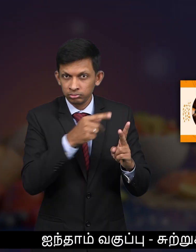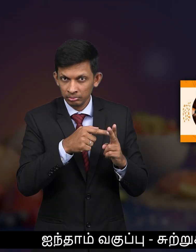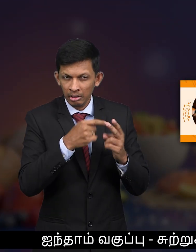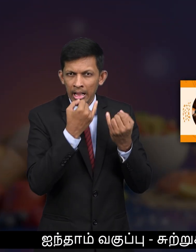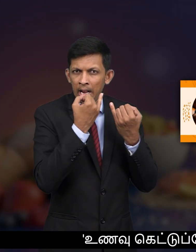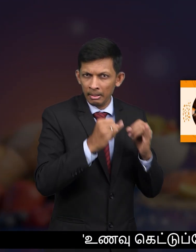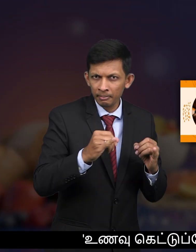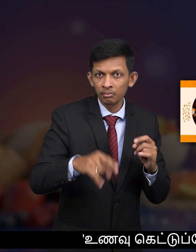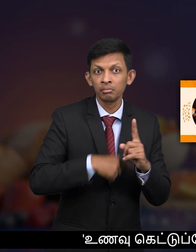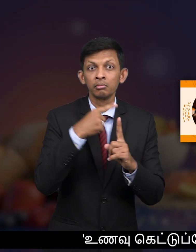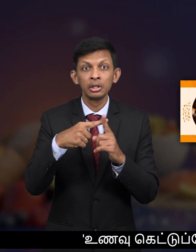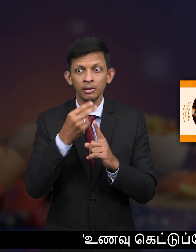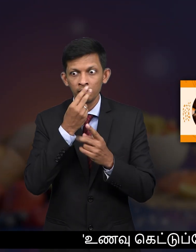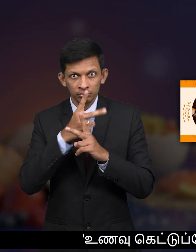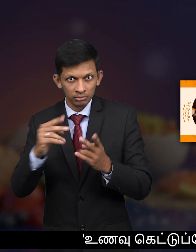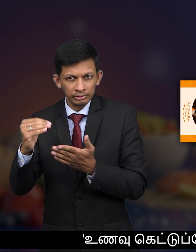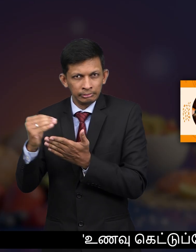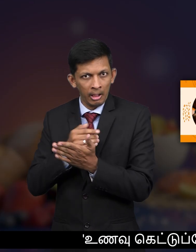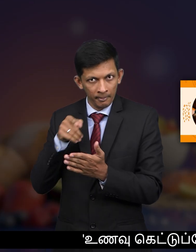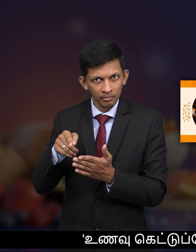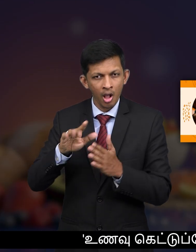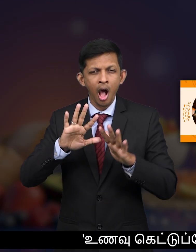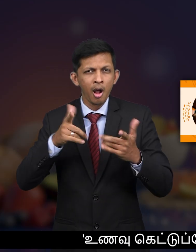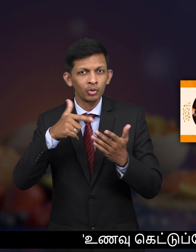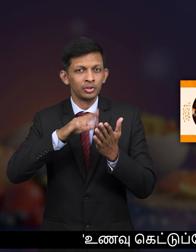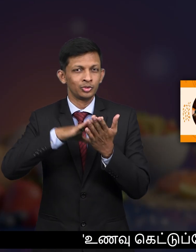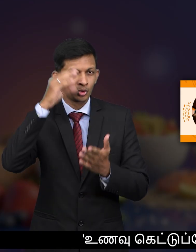கெட்டு போதல் மற்றும் பாதுகாத்தல்.